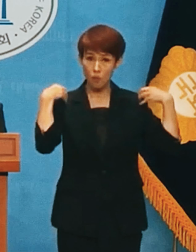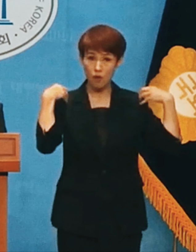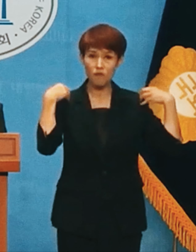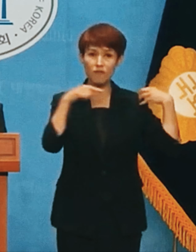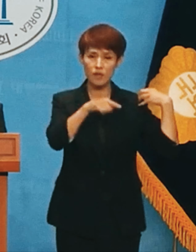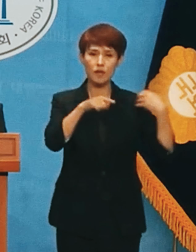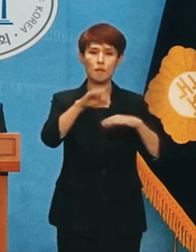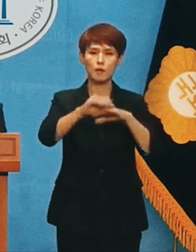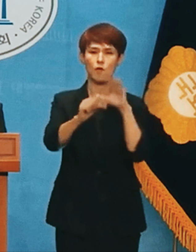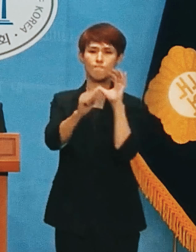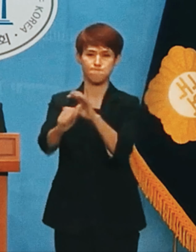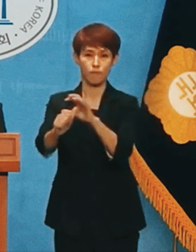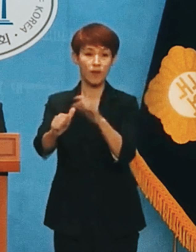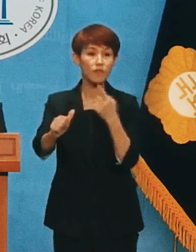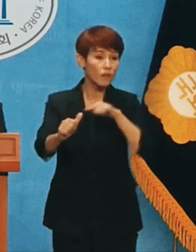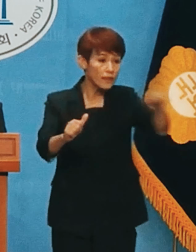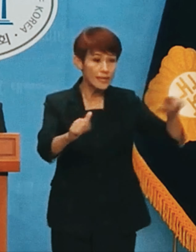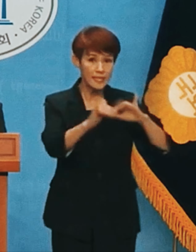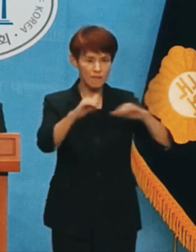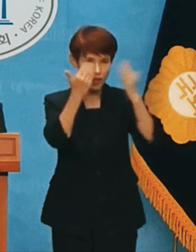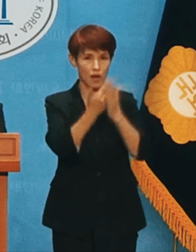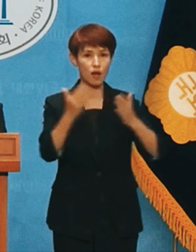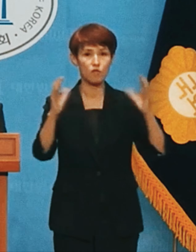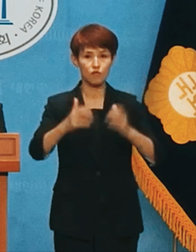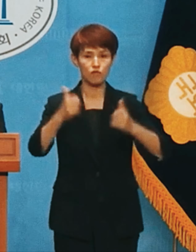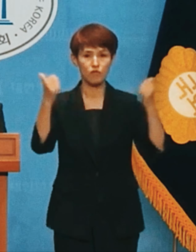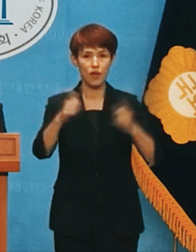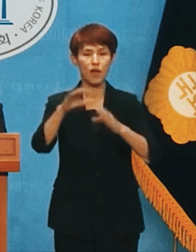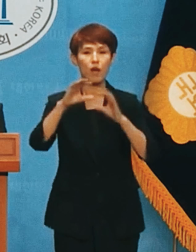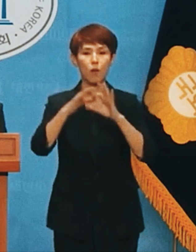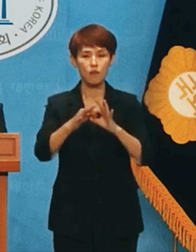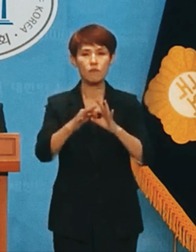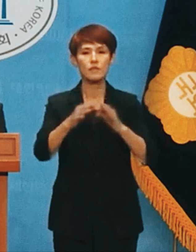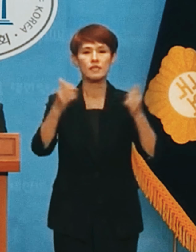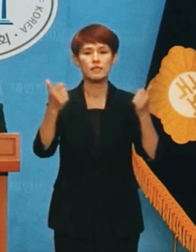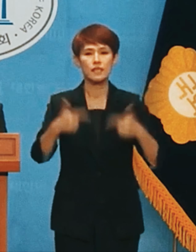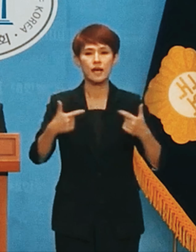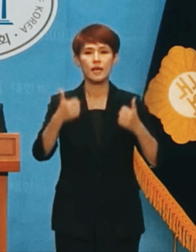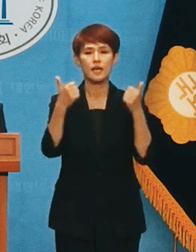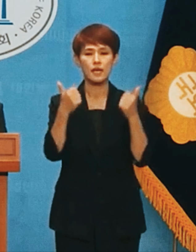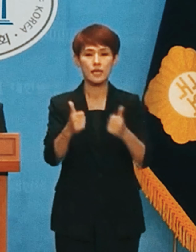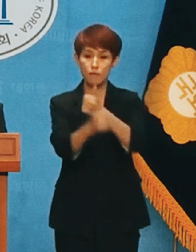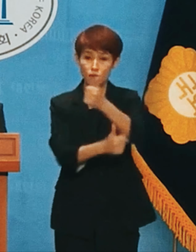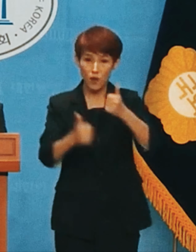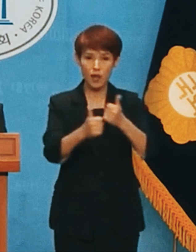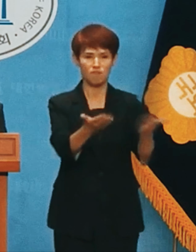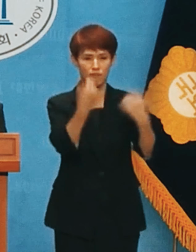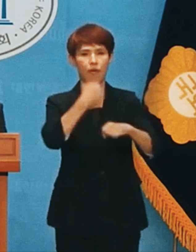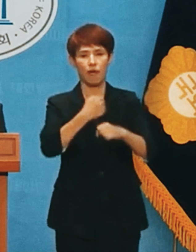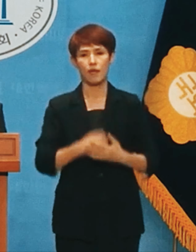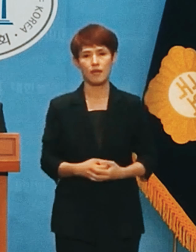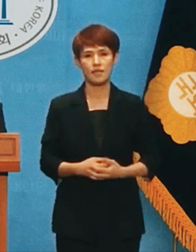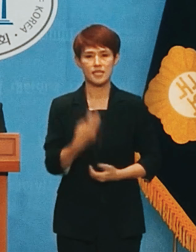장학 관련자들을 모두 국회 관련 상임위에 출석시 심의라는